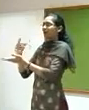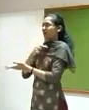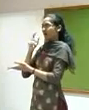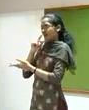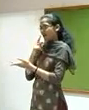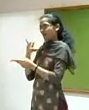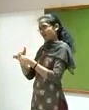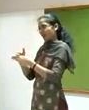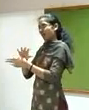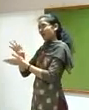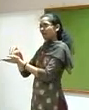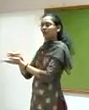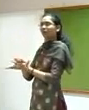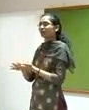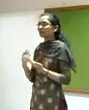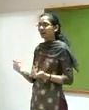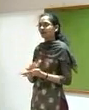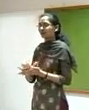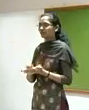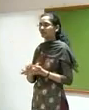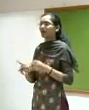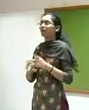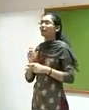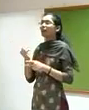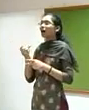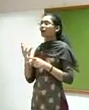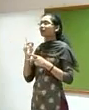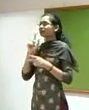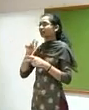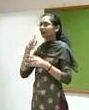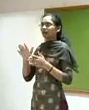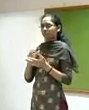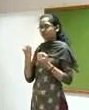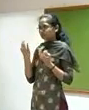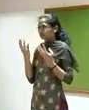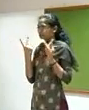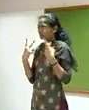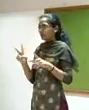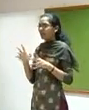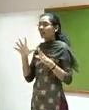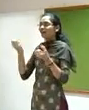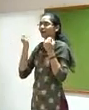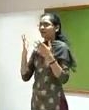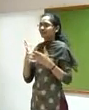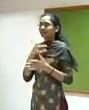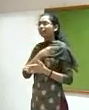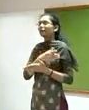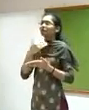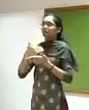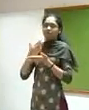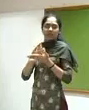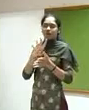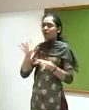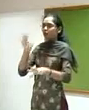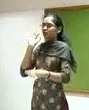us is the focus of my presentation. And I am putting out, see, मैंने 4 निकाले हैं, आप पढ़ेंगे तो